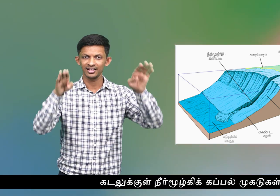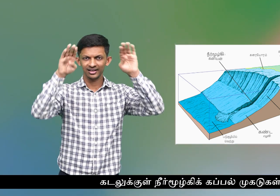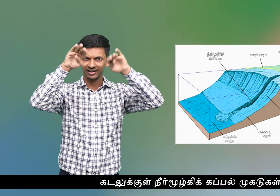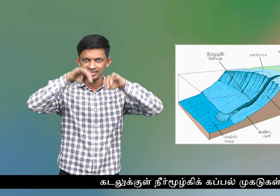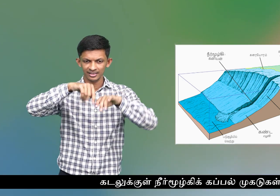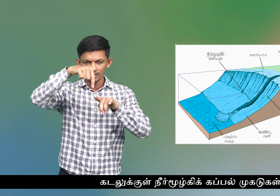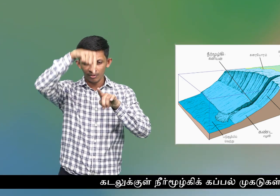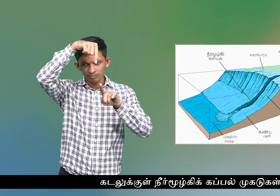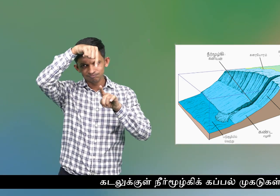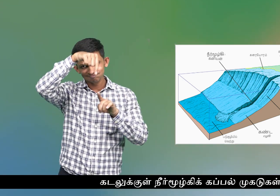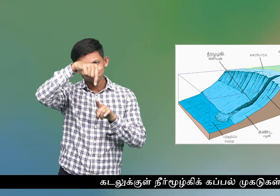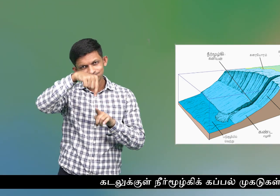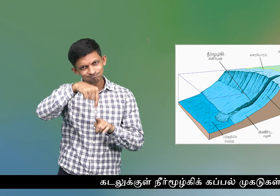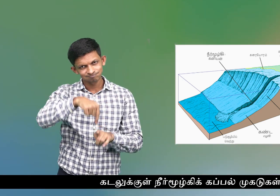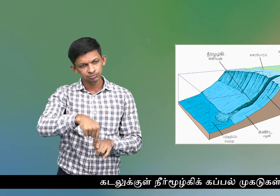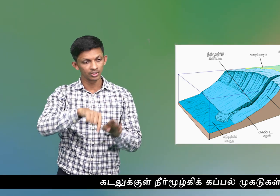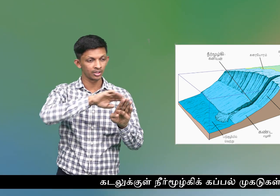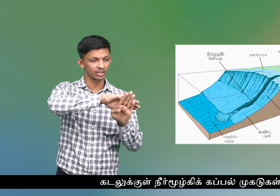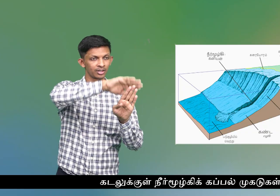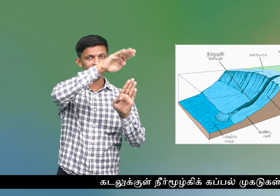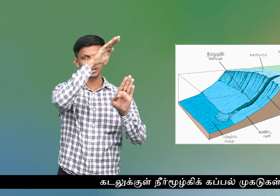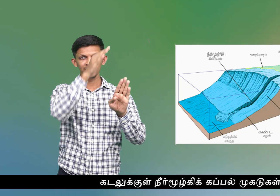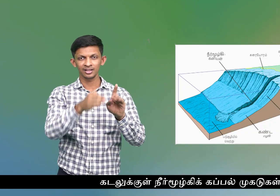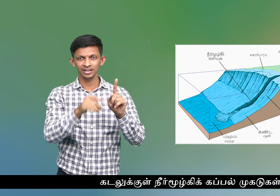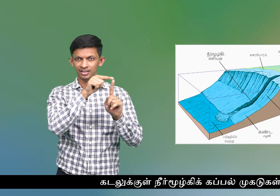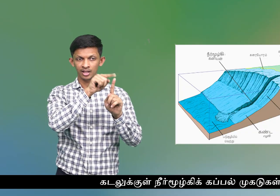கடலுக்குள் நீர்மூழ்கி கப்பல்கள், முகடுகள்,